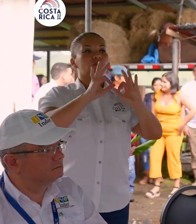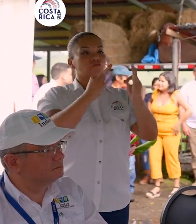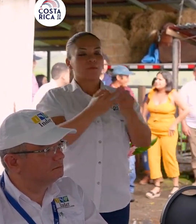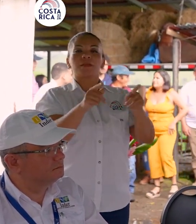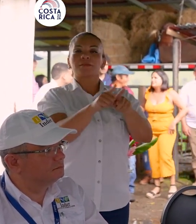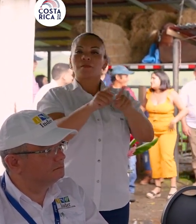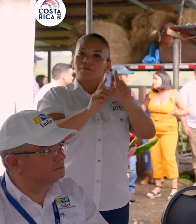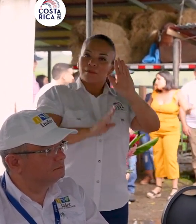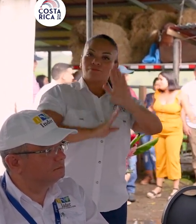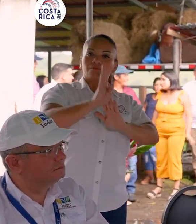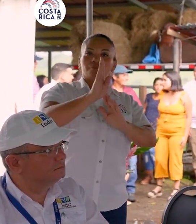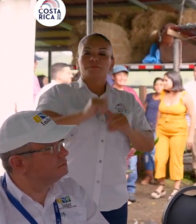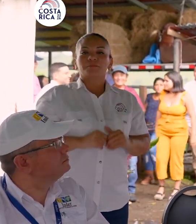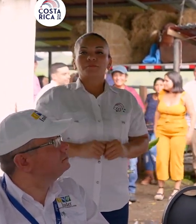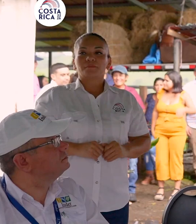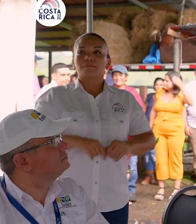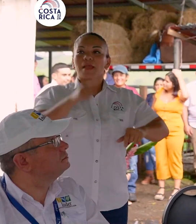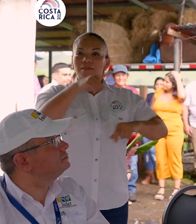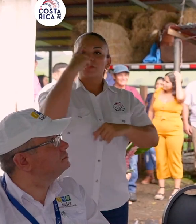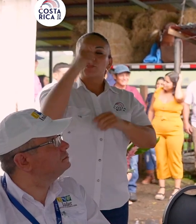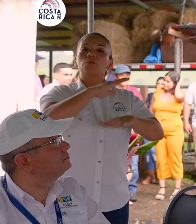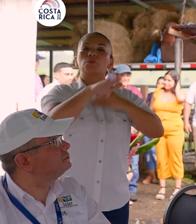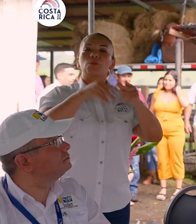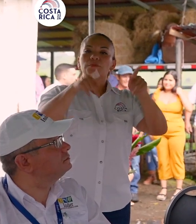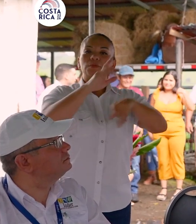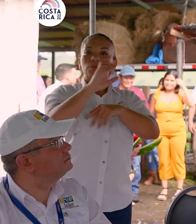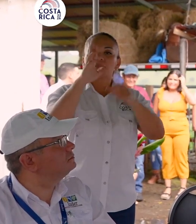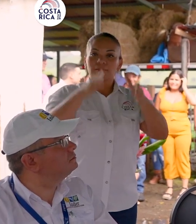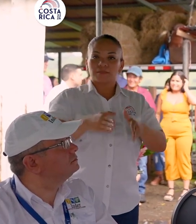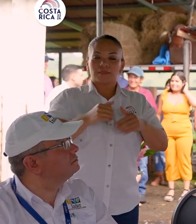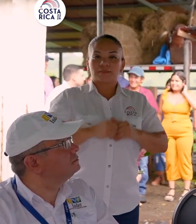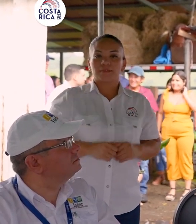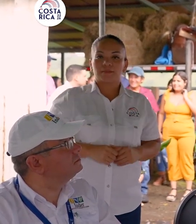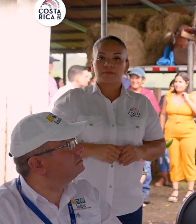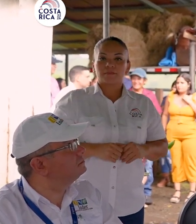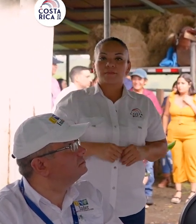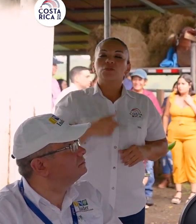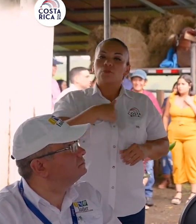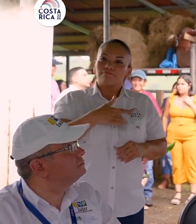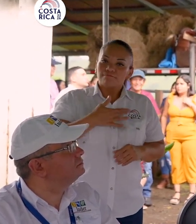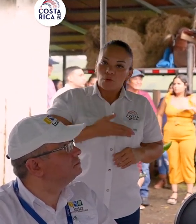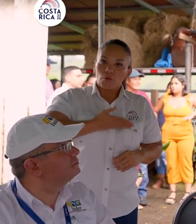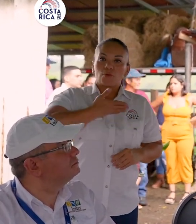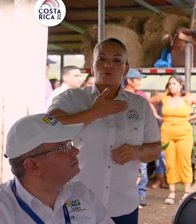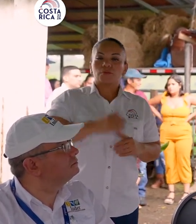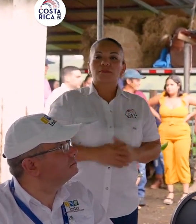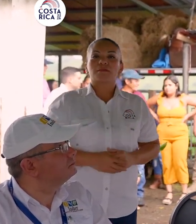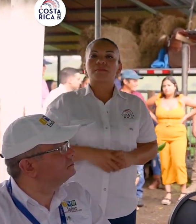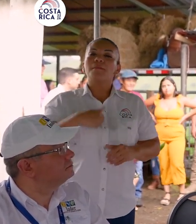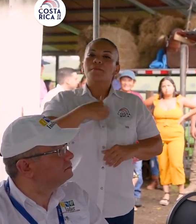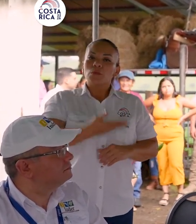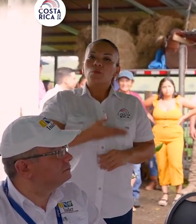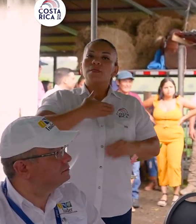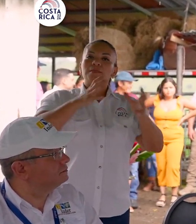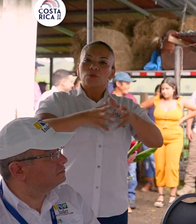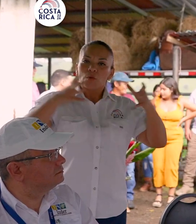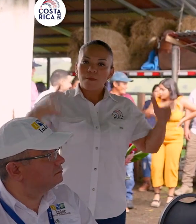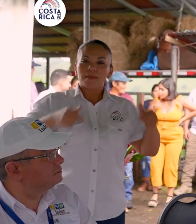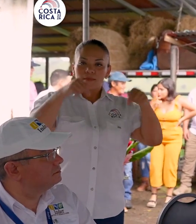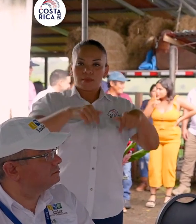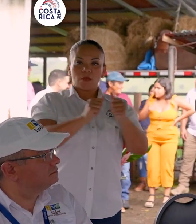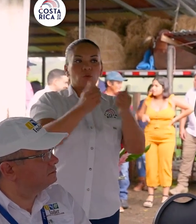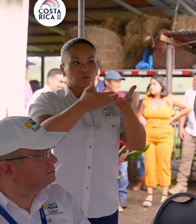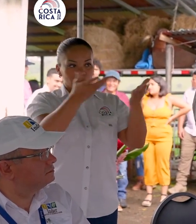familias adelante. Ese es el sueño de todos los ticos. Y entonces me enorgullece. Me enorgullece enormemente estar